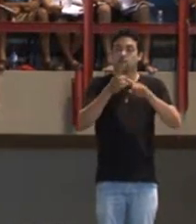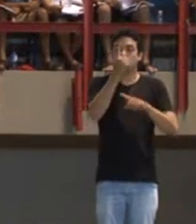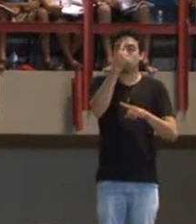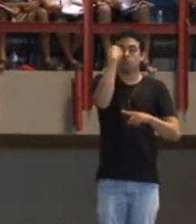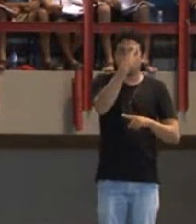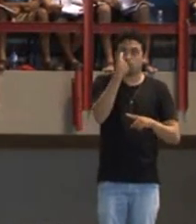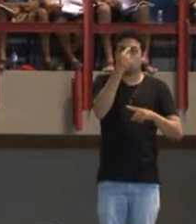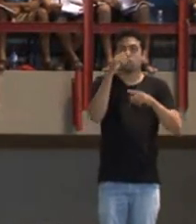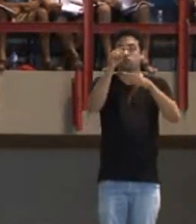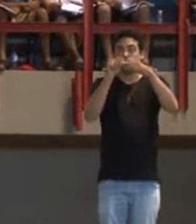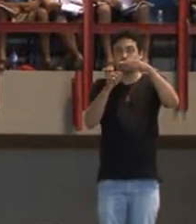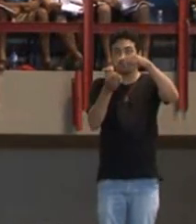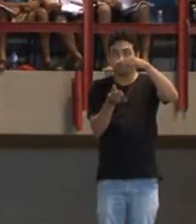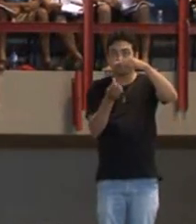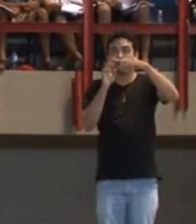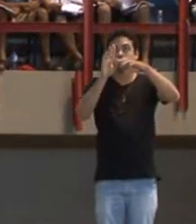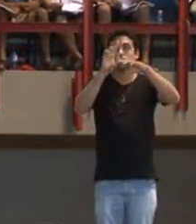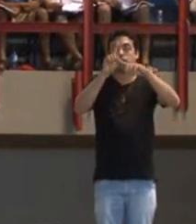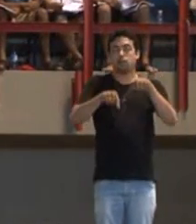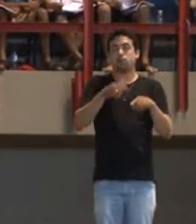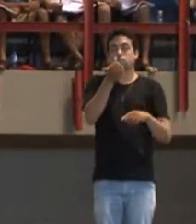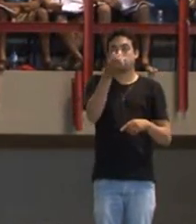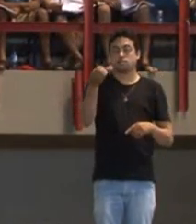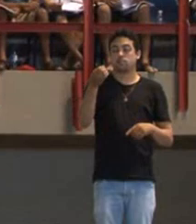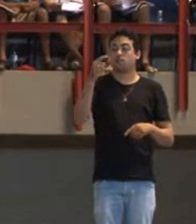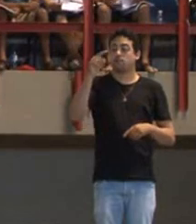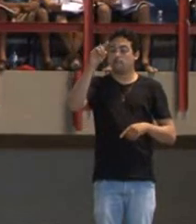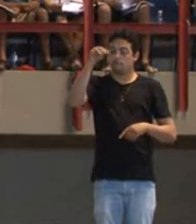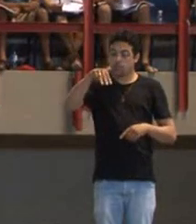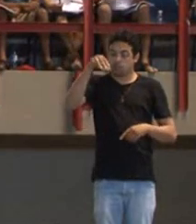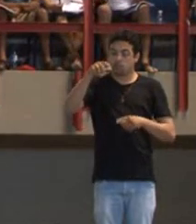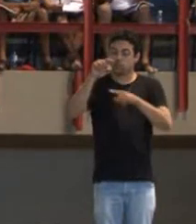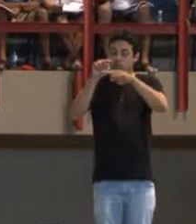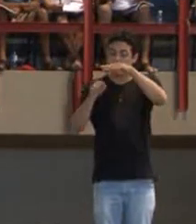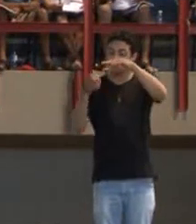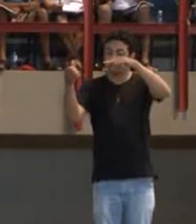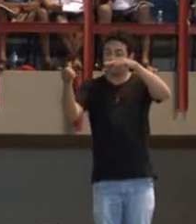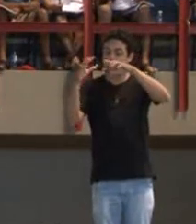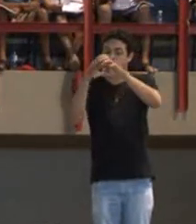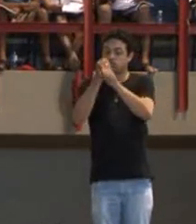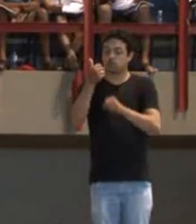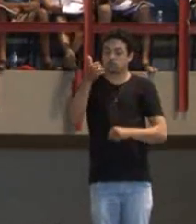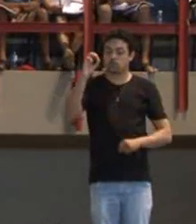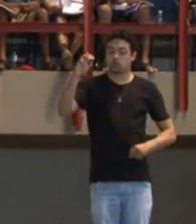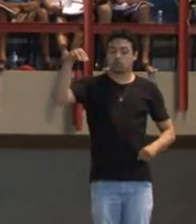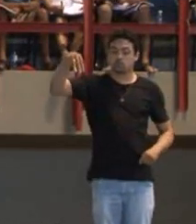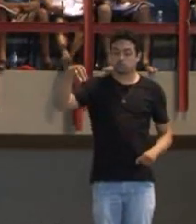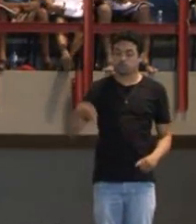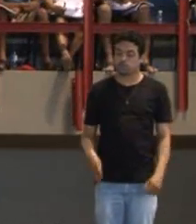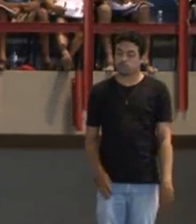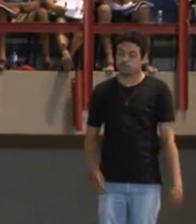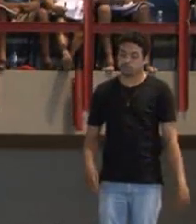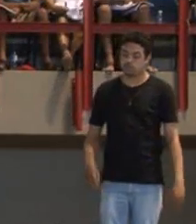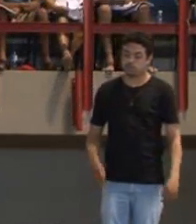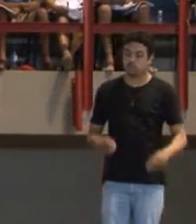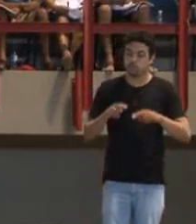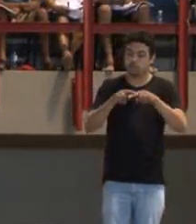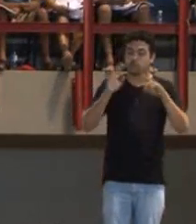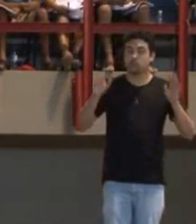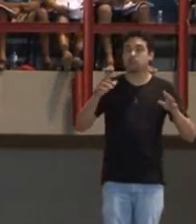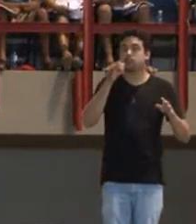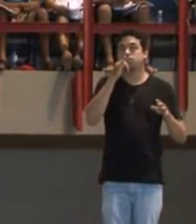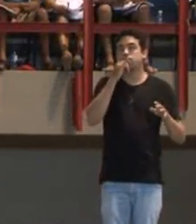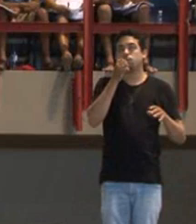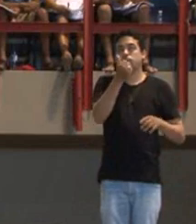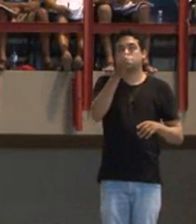dividido por 6. São 60 minutos dividido por 6. 60 dividido por 6 vai dar quanto? 10. Então, o que é que